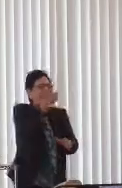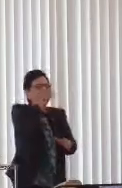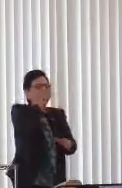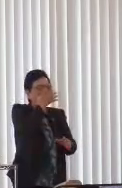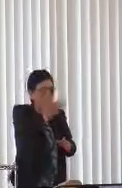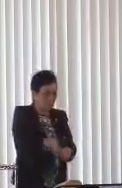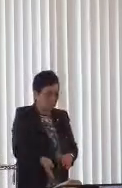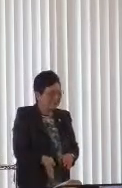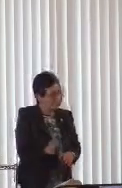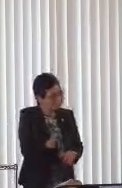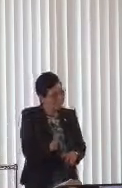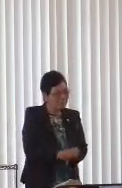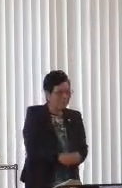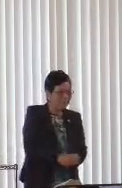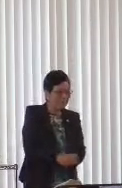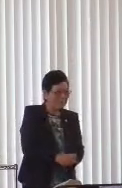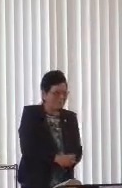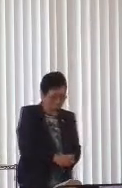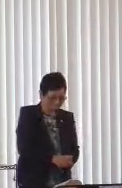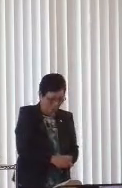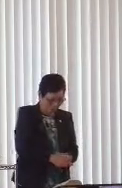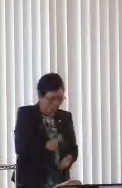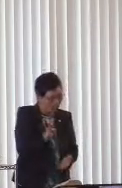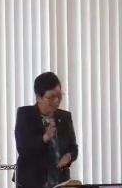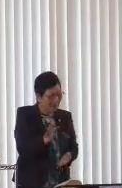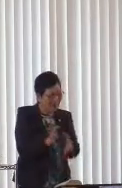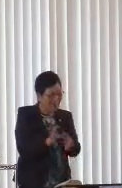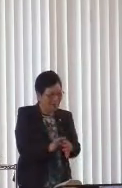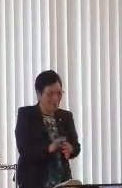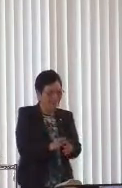こんな時に来ちゃったのかみたいなんですね、これが